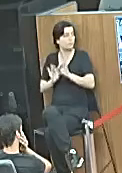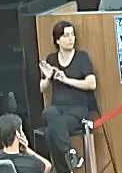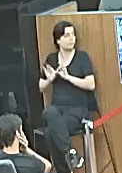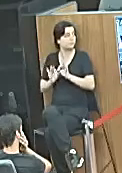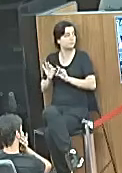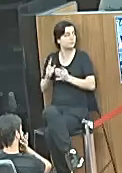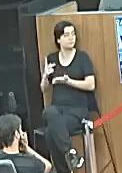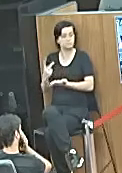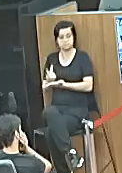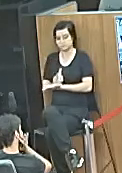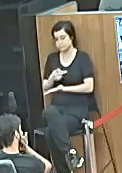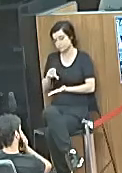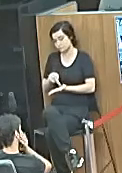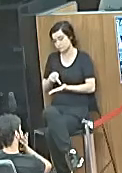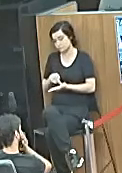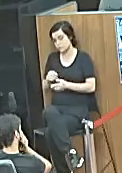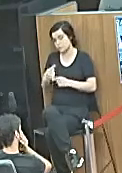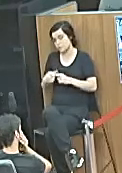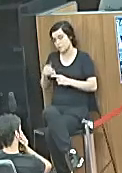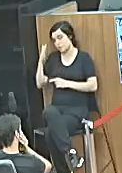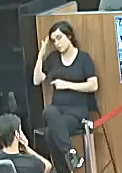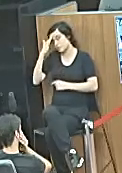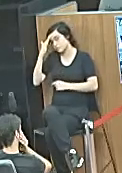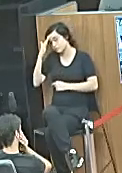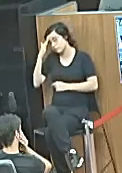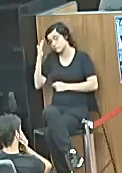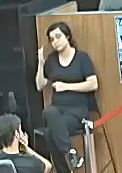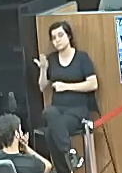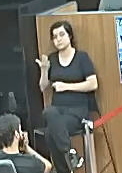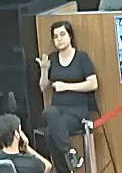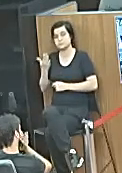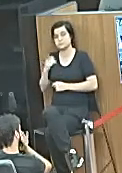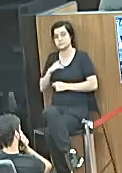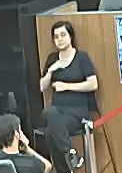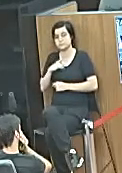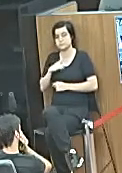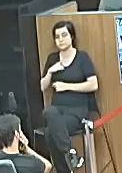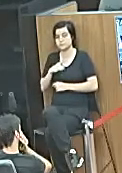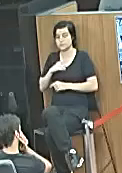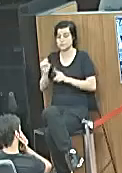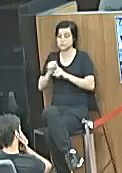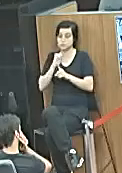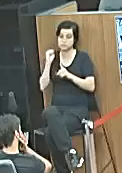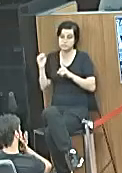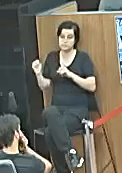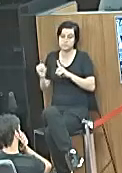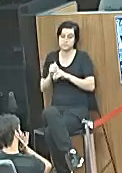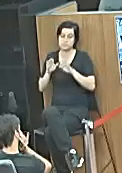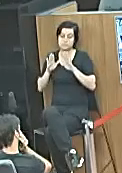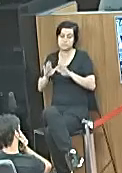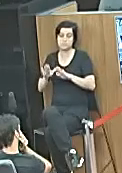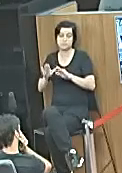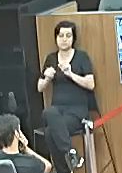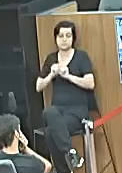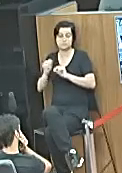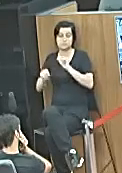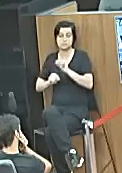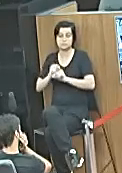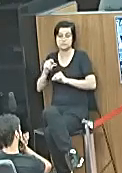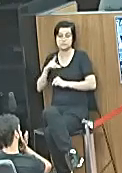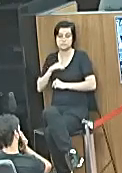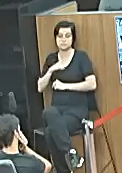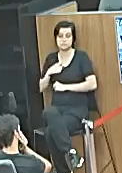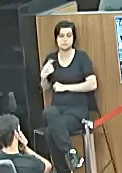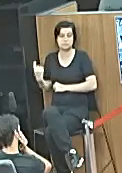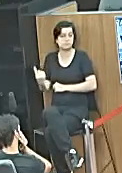porque a gente sabe que é apesar de descer em demandas da sociedade muitas vezes o que o que chega para a gente